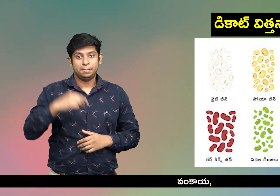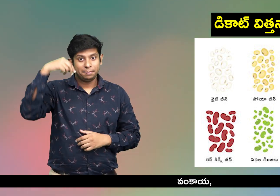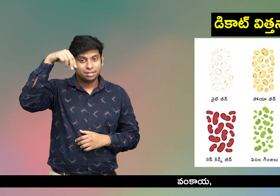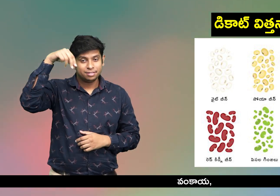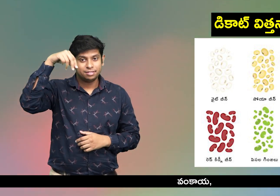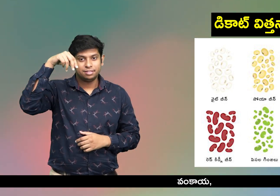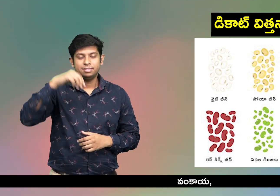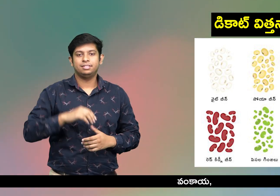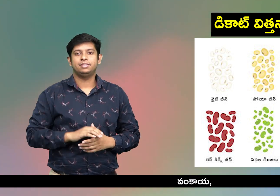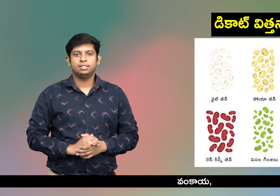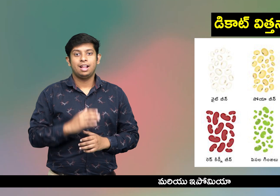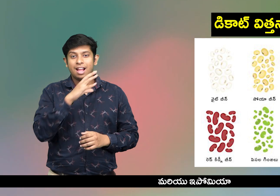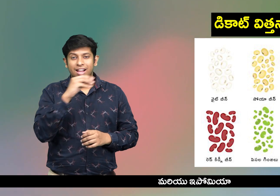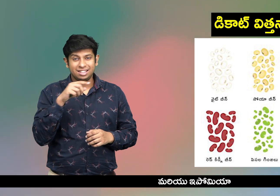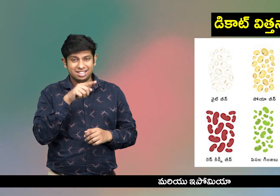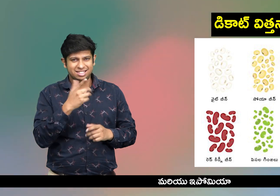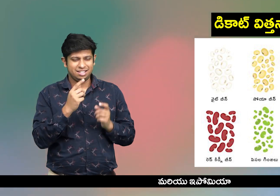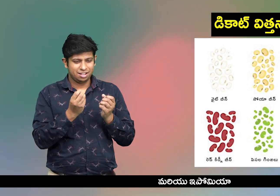వంకాయ మరియు ఇపోమియా.